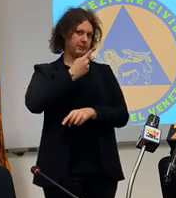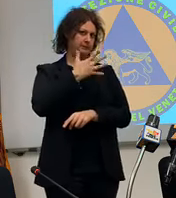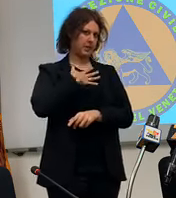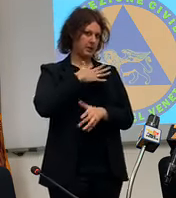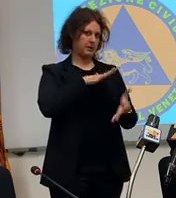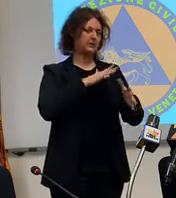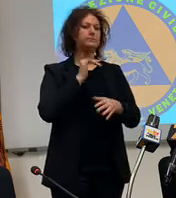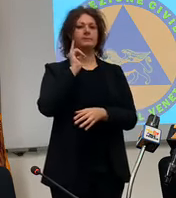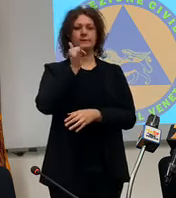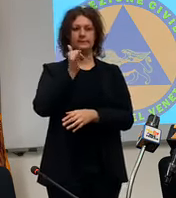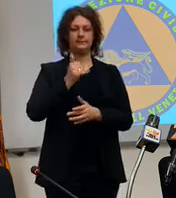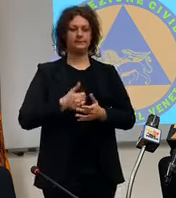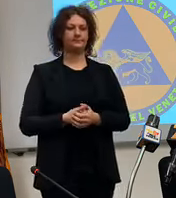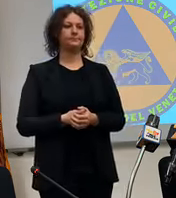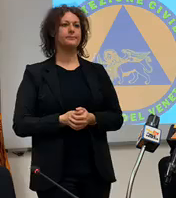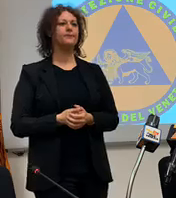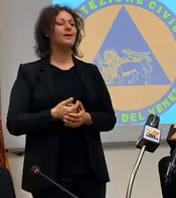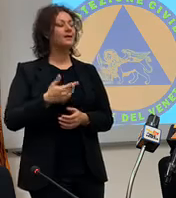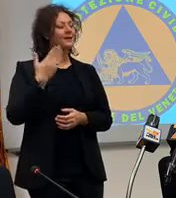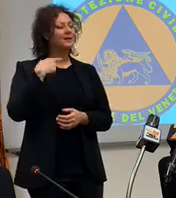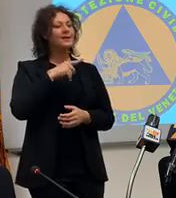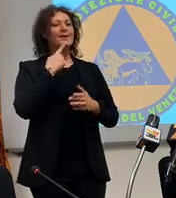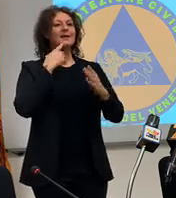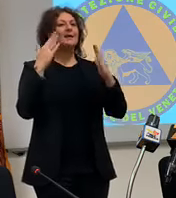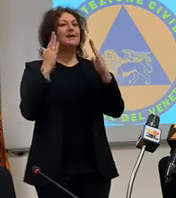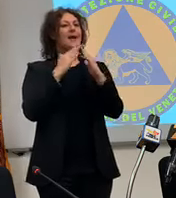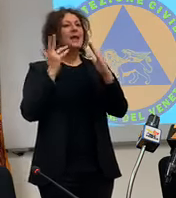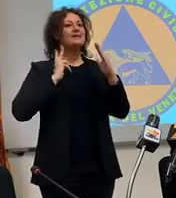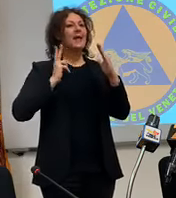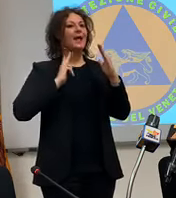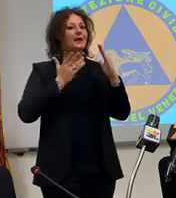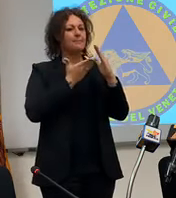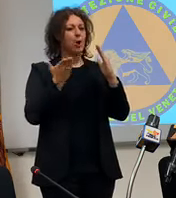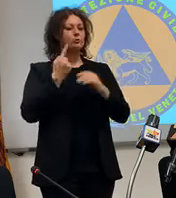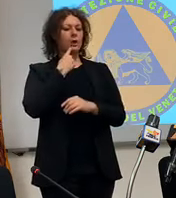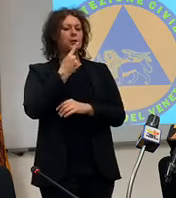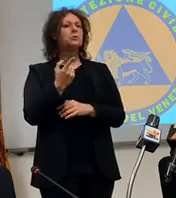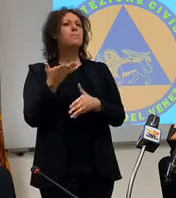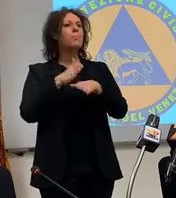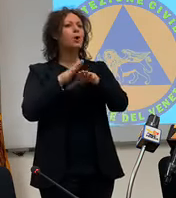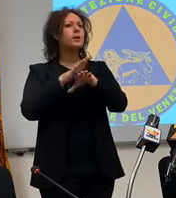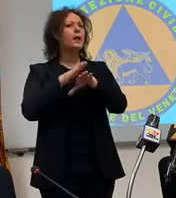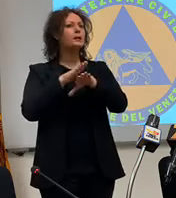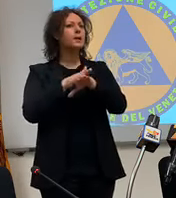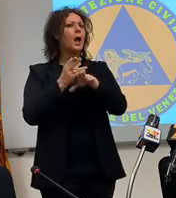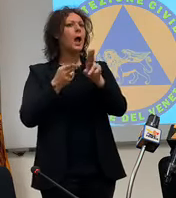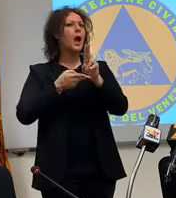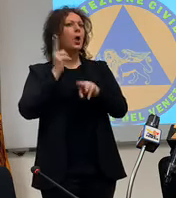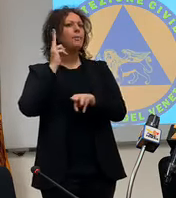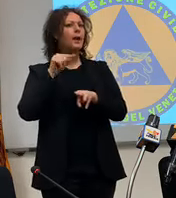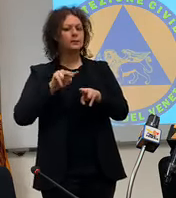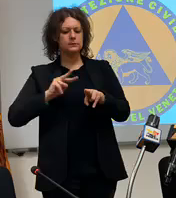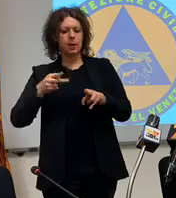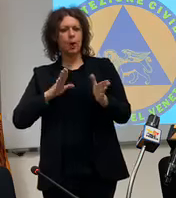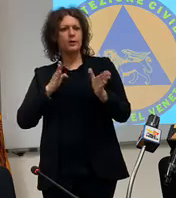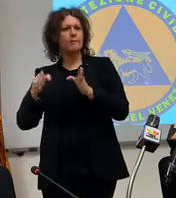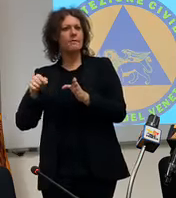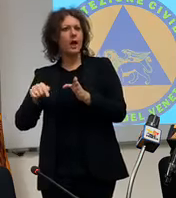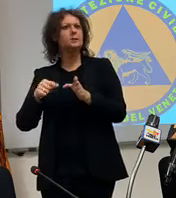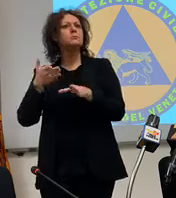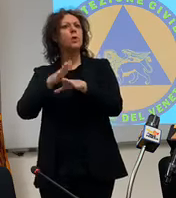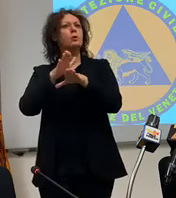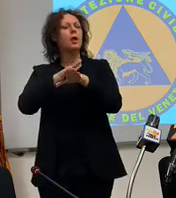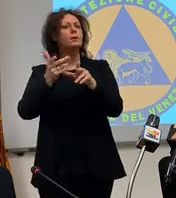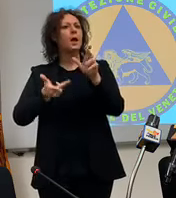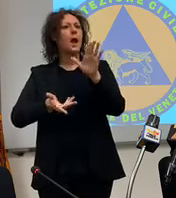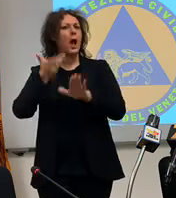di riposo prima il presidente aveva accennato al fatto che c'è una maggiore mortalità nella seconda fase Beh diciamo che per quanto riguarda